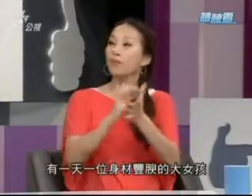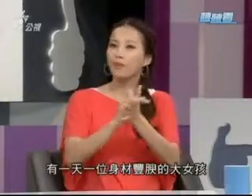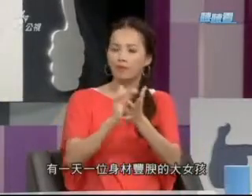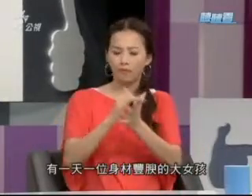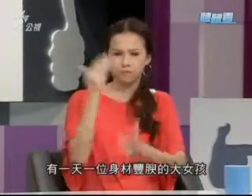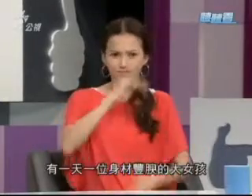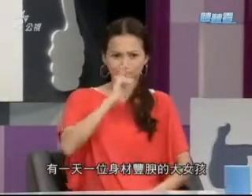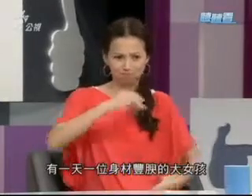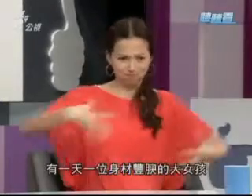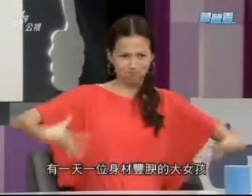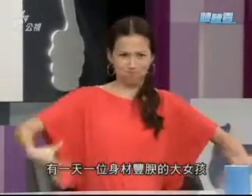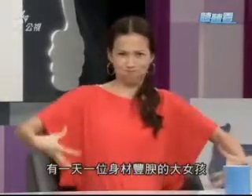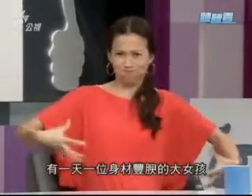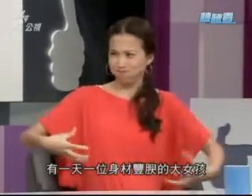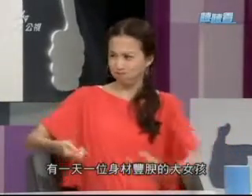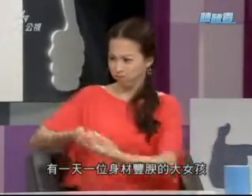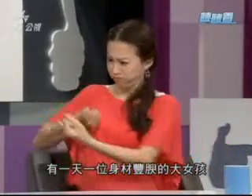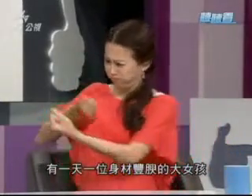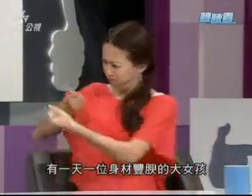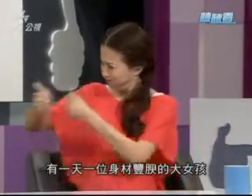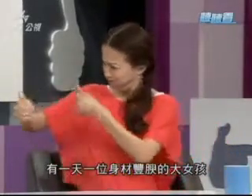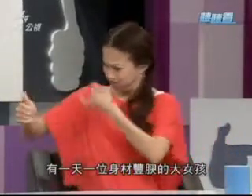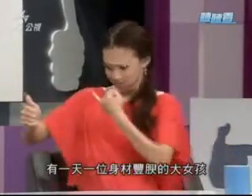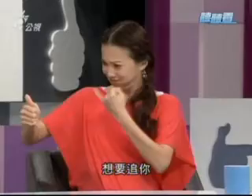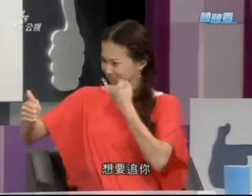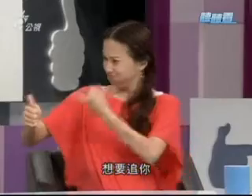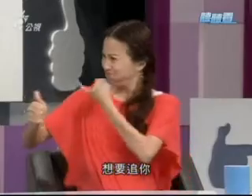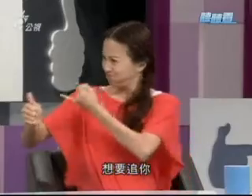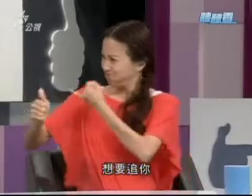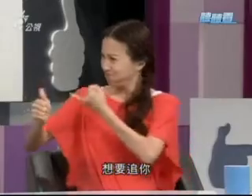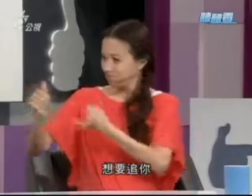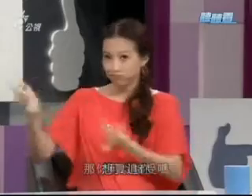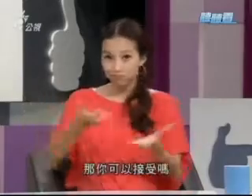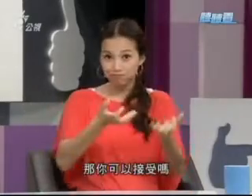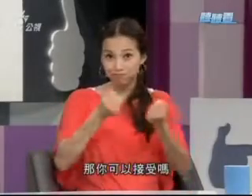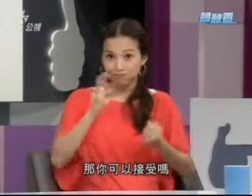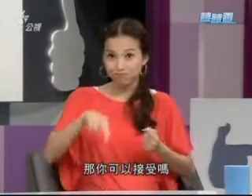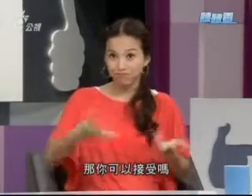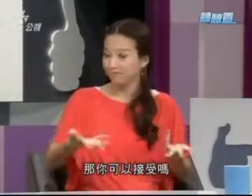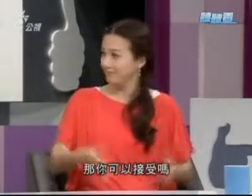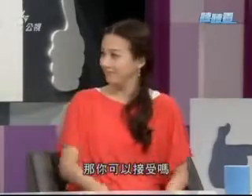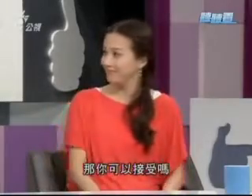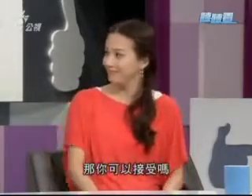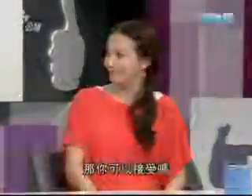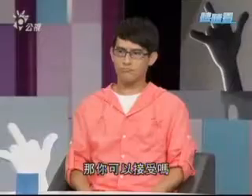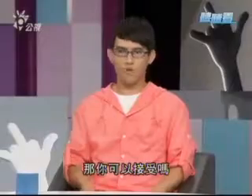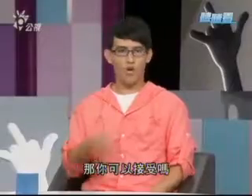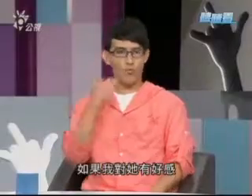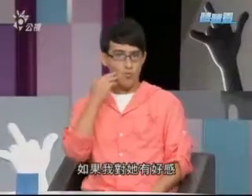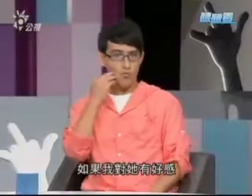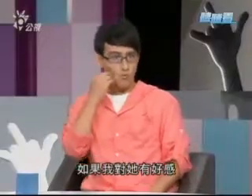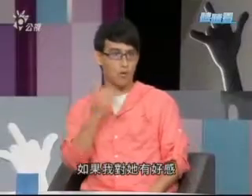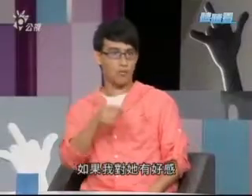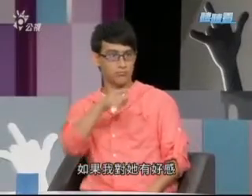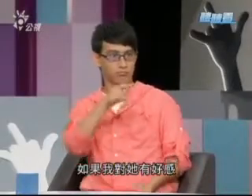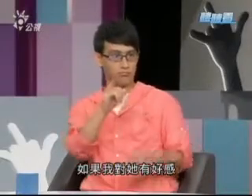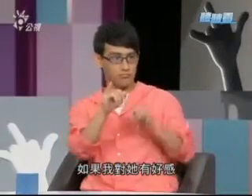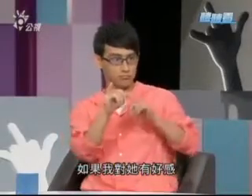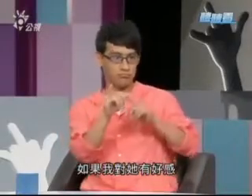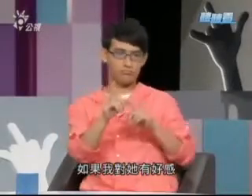有一天一位身材丰腴的大女孩想要追你，那你可以接受吗？ 如果我对她